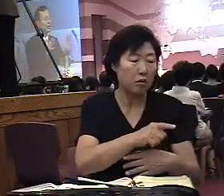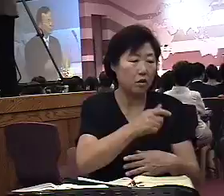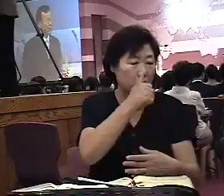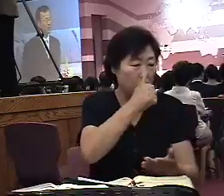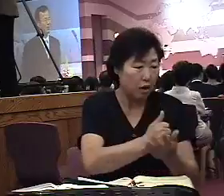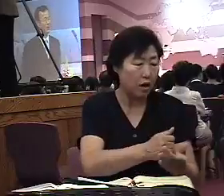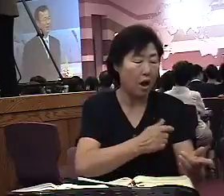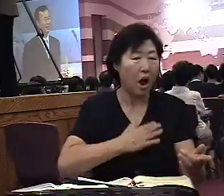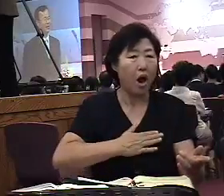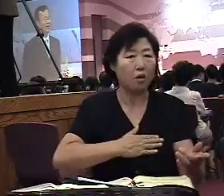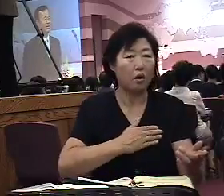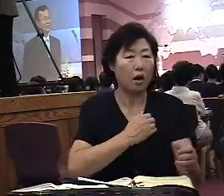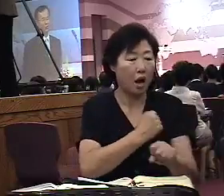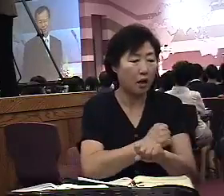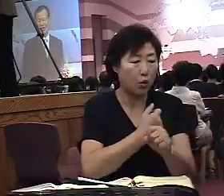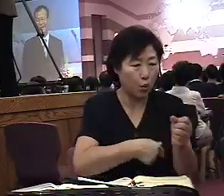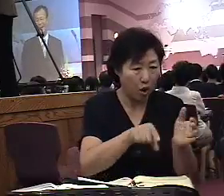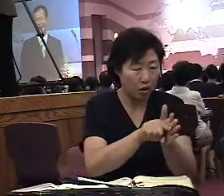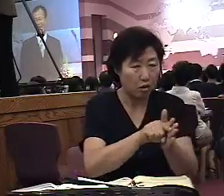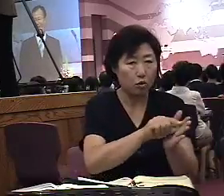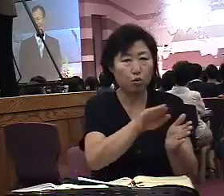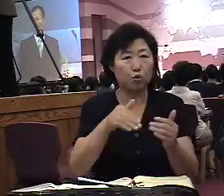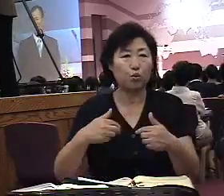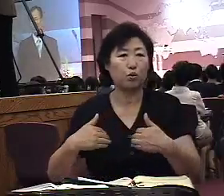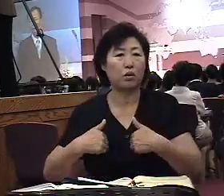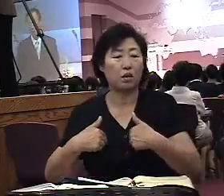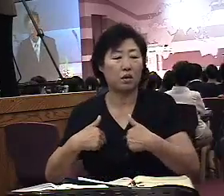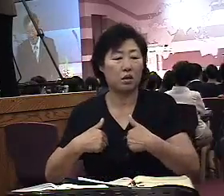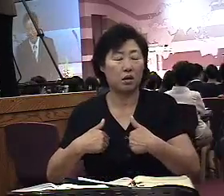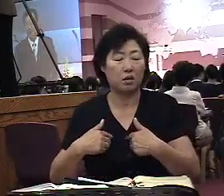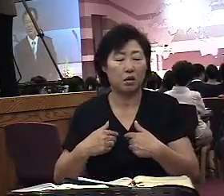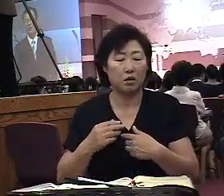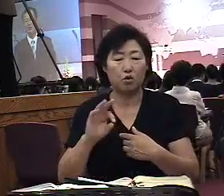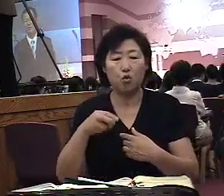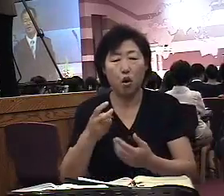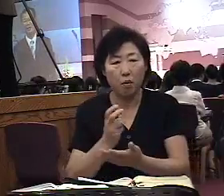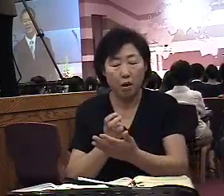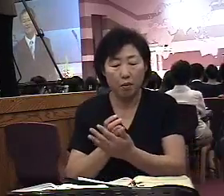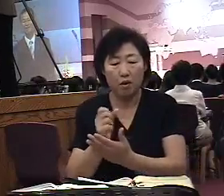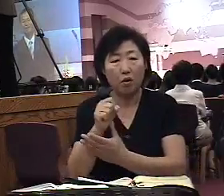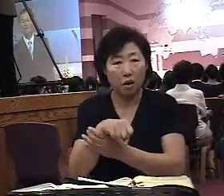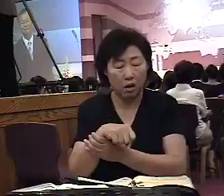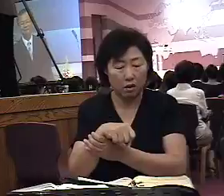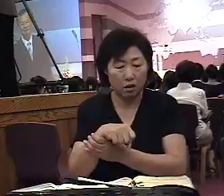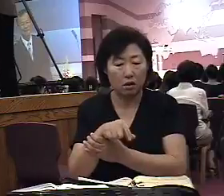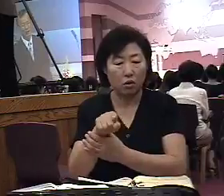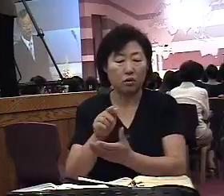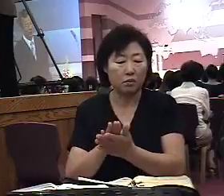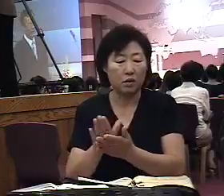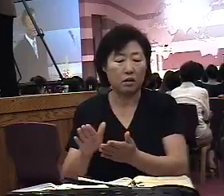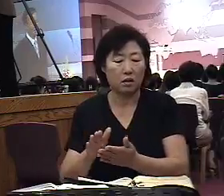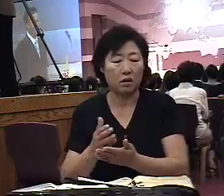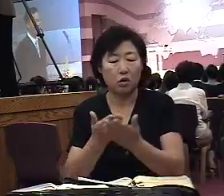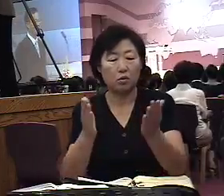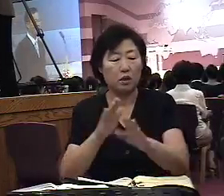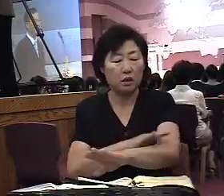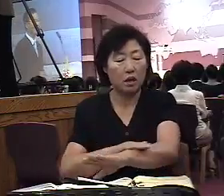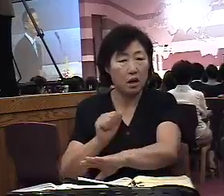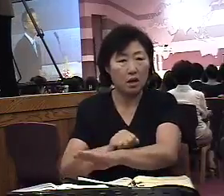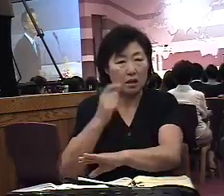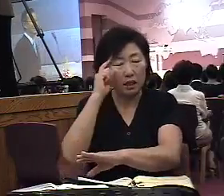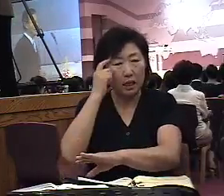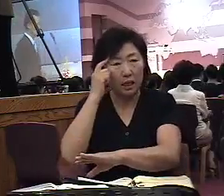알게 하기 위하여서 우리에게 율법을 허락하셨다는 것입니다. 여러분 잘 생각해